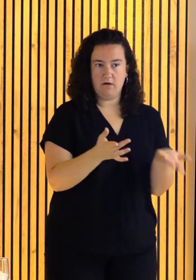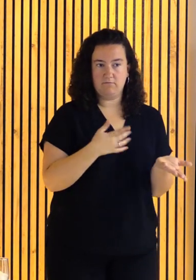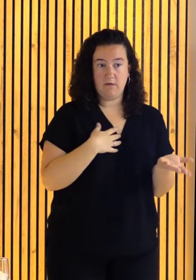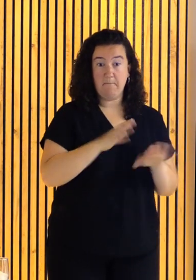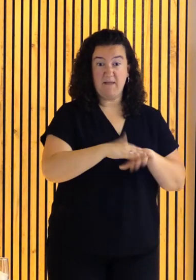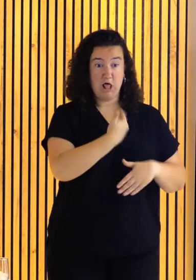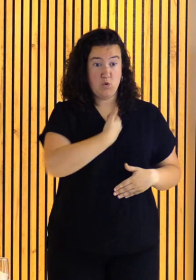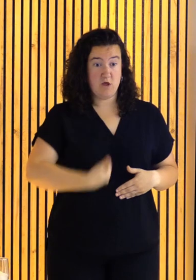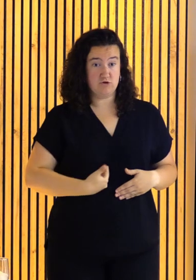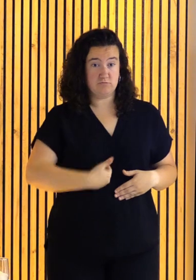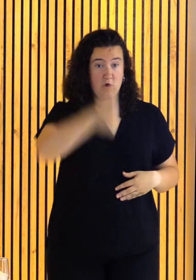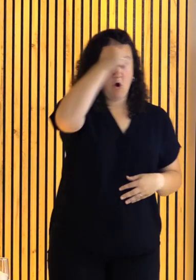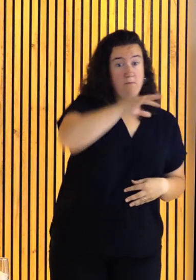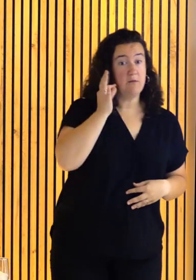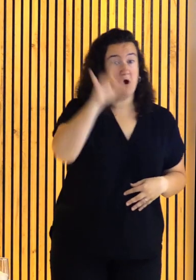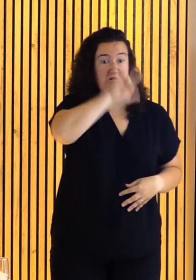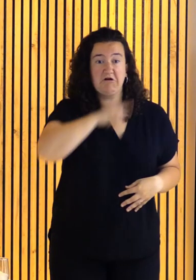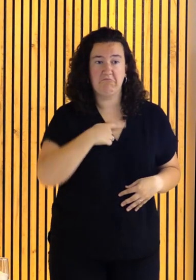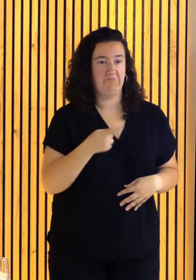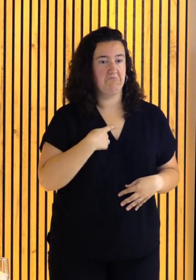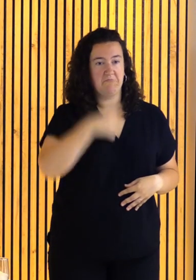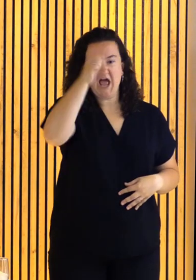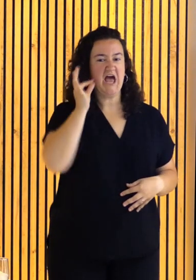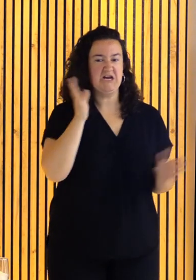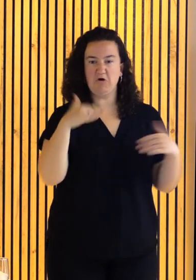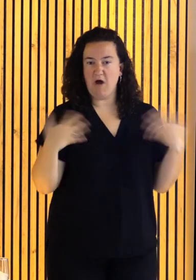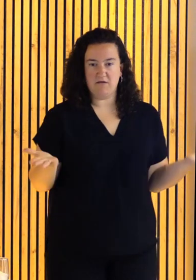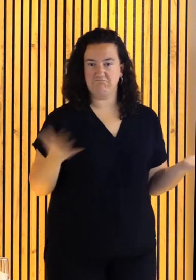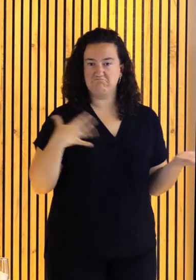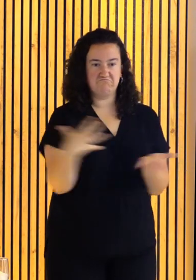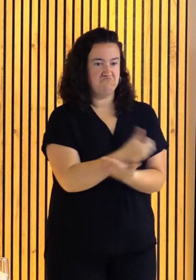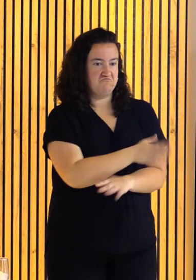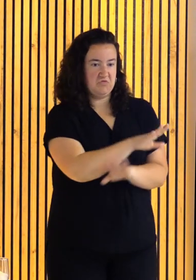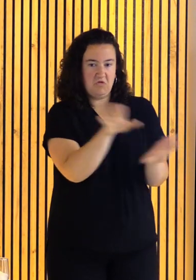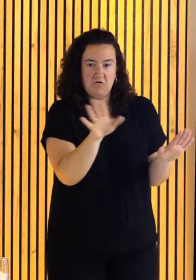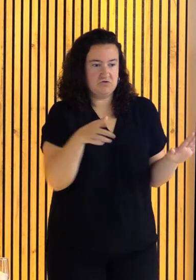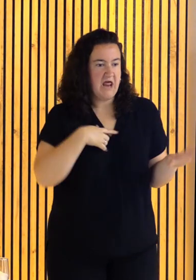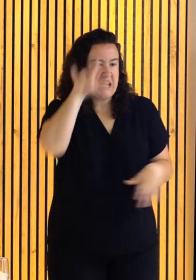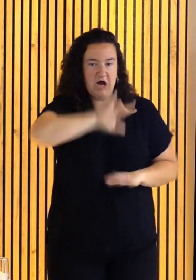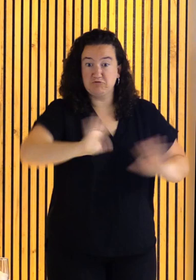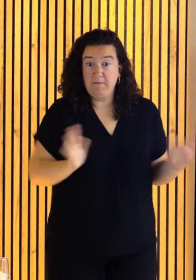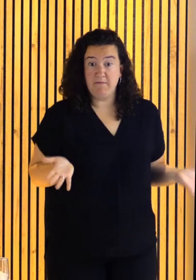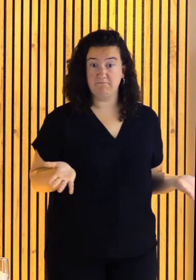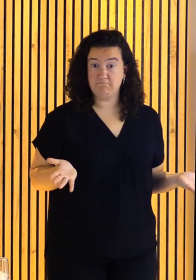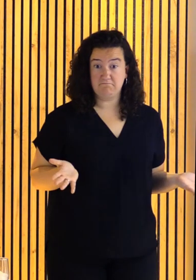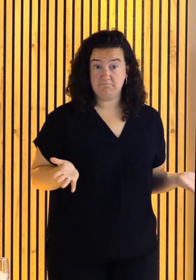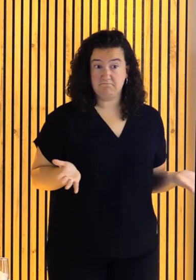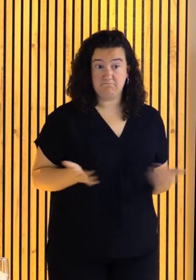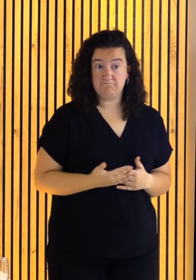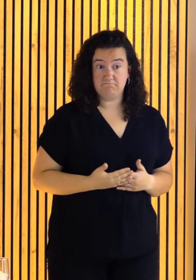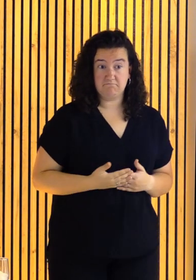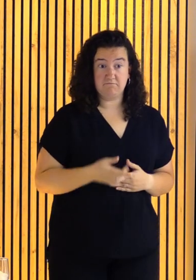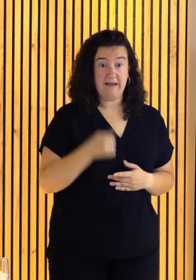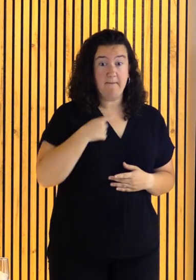jabentzako, ez? Esklaboien jabentzako. Hau da, lanerako denak zirela beltzak. Ia pertsonak ere,